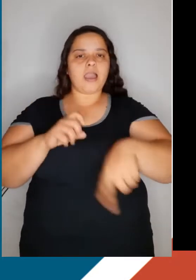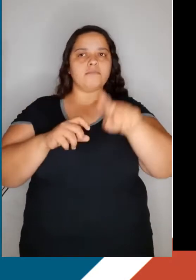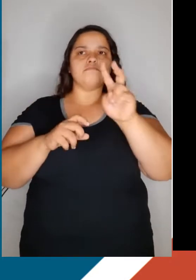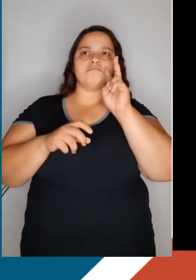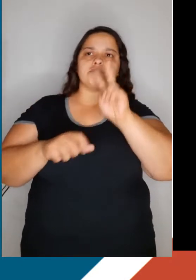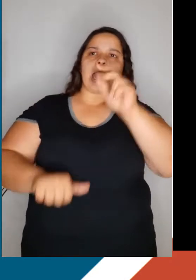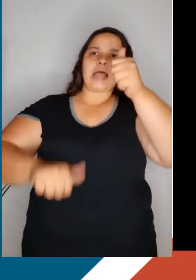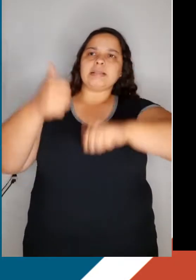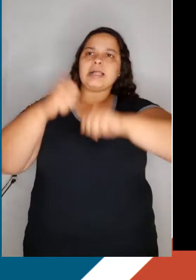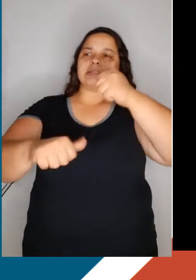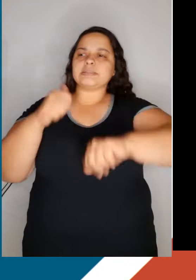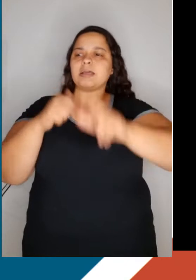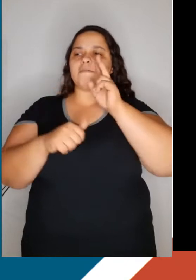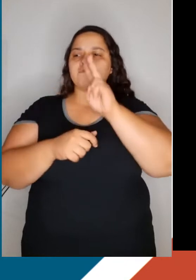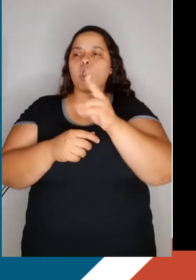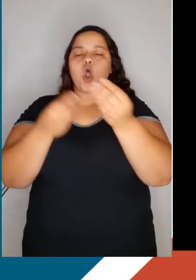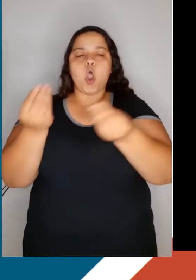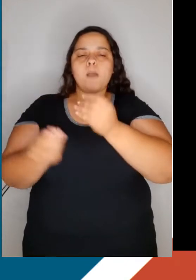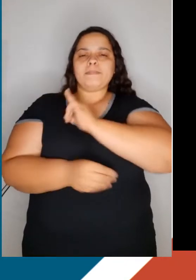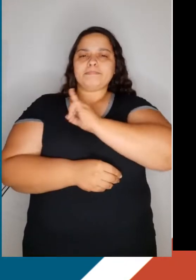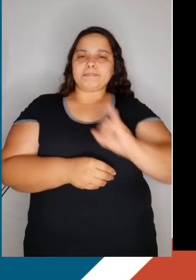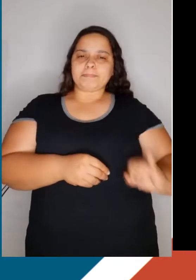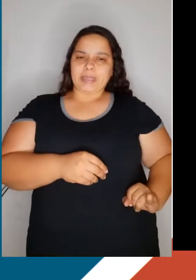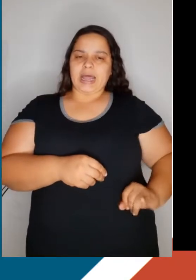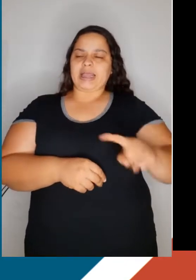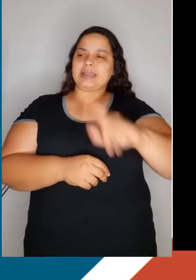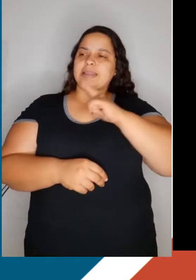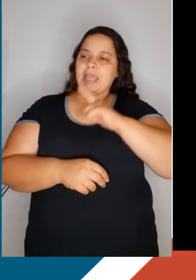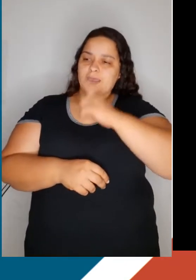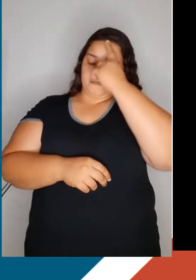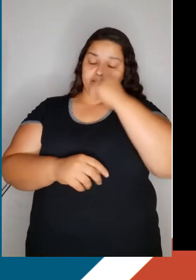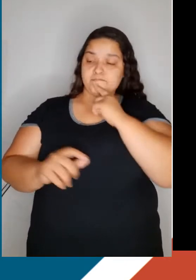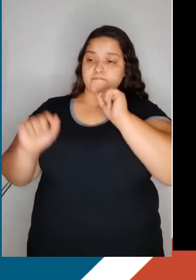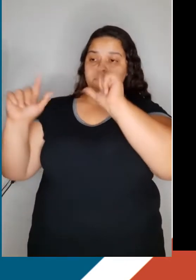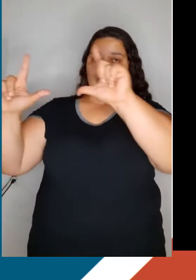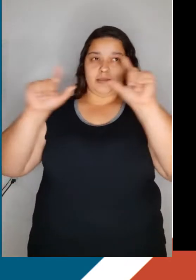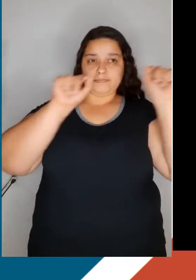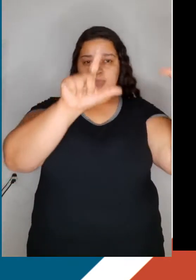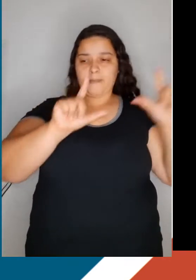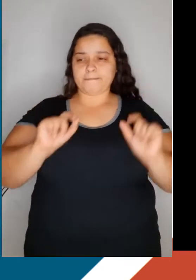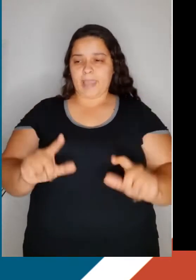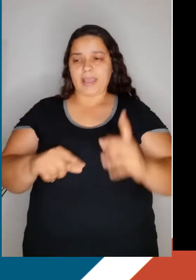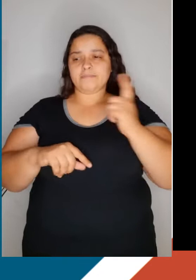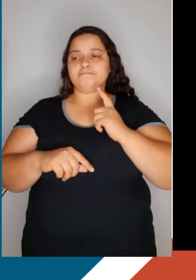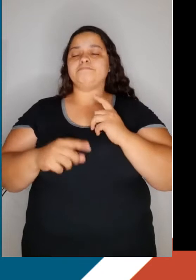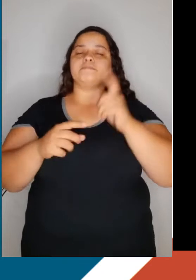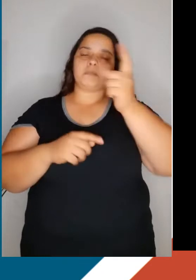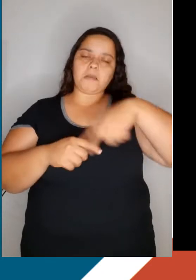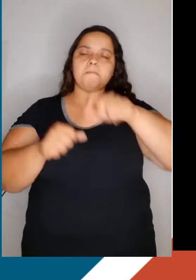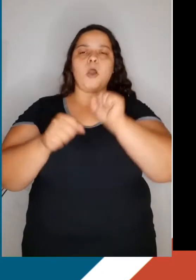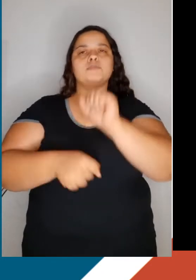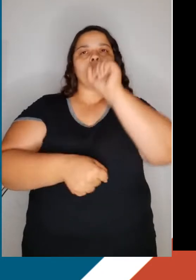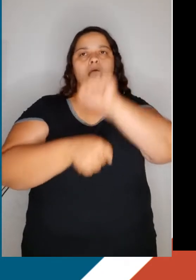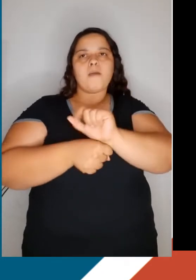o modo como o imperialismo é representado em imagens. Aqui a gente separou para vocês ilustrações que vocês podem parar um pouquinho o vídeo